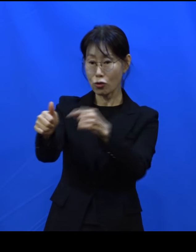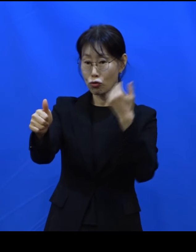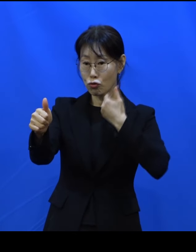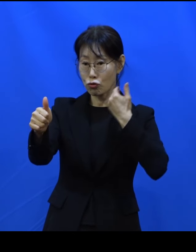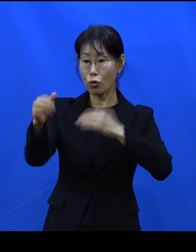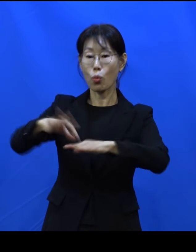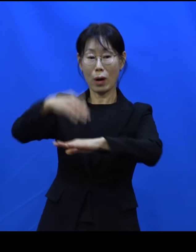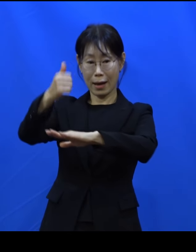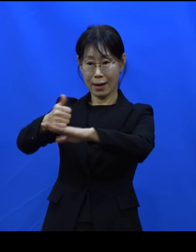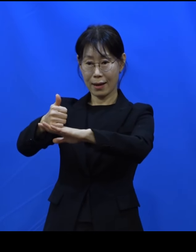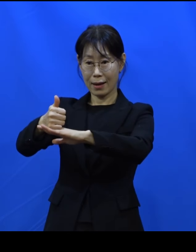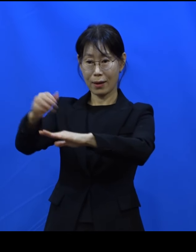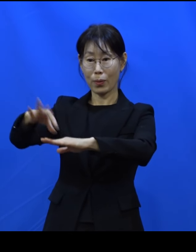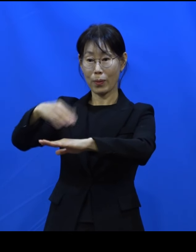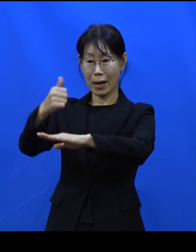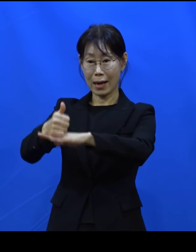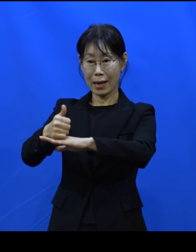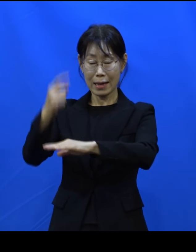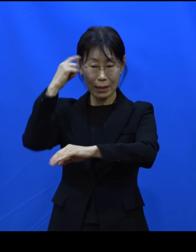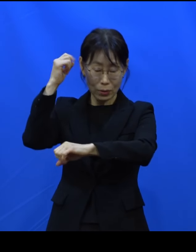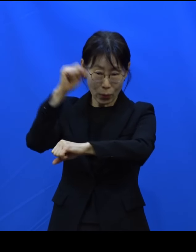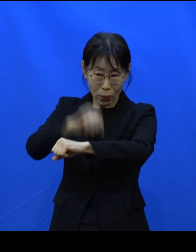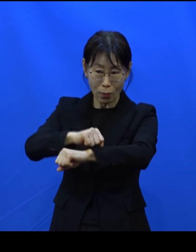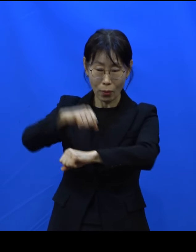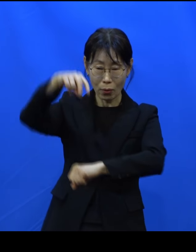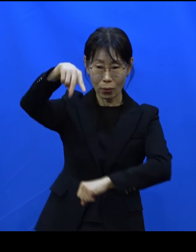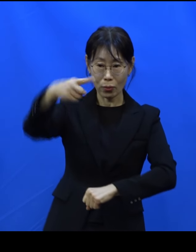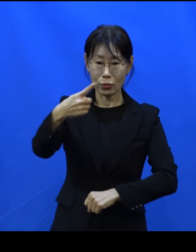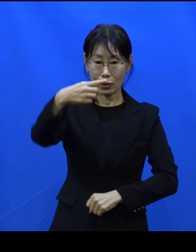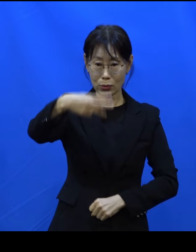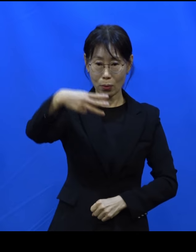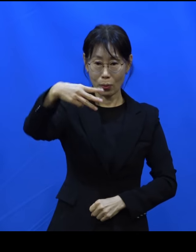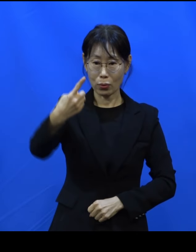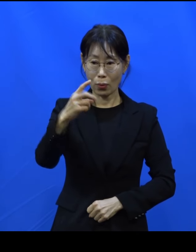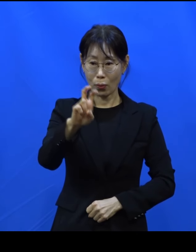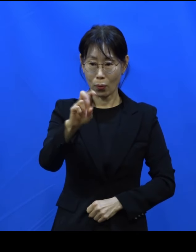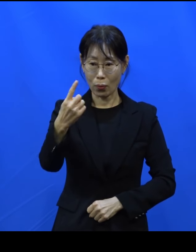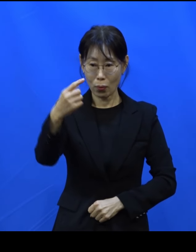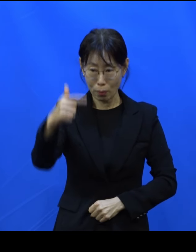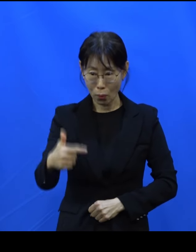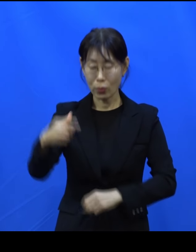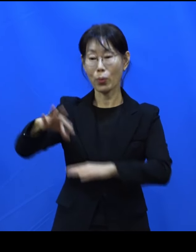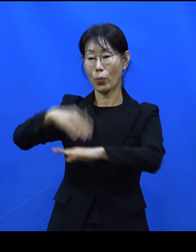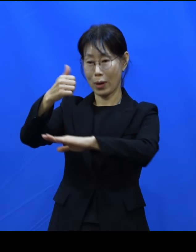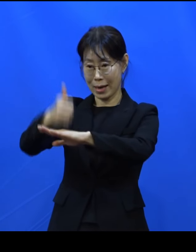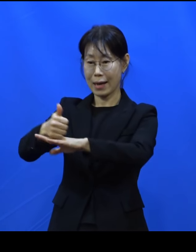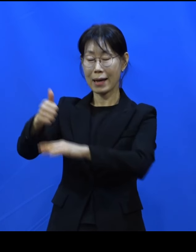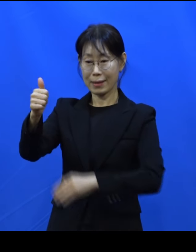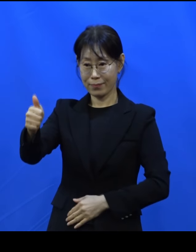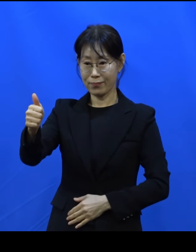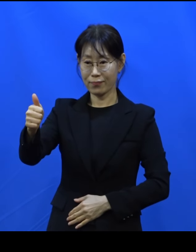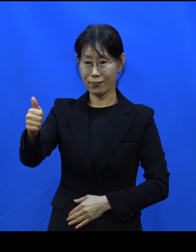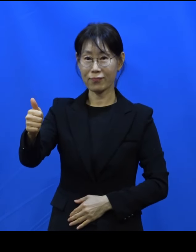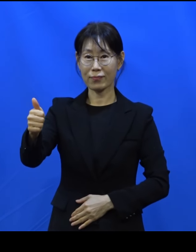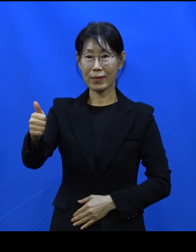올라오는 이가 누구냐? 신부는 기대감으로 가득 차 있습니다. 신부가 설렘에 기다리는 것은